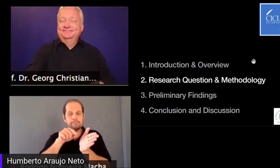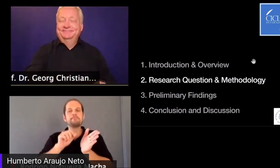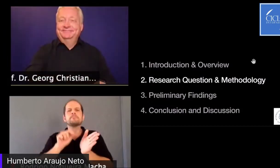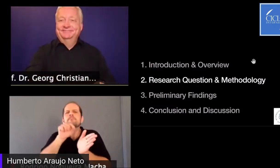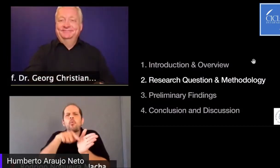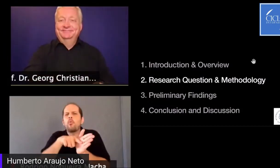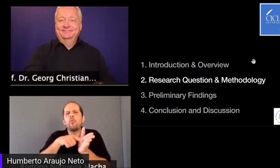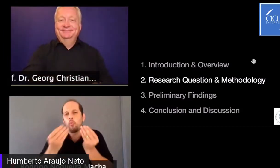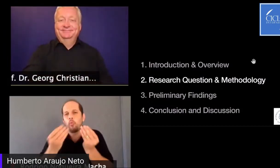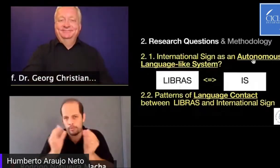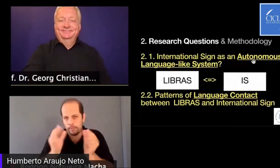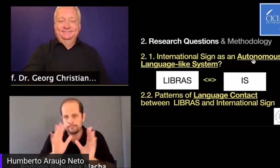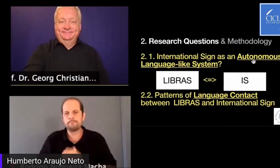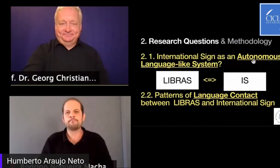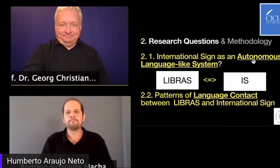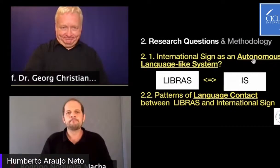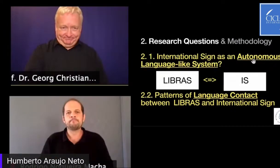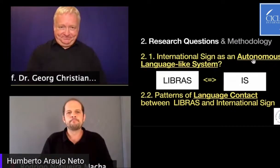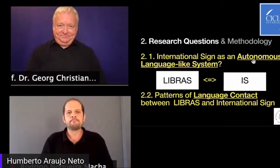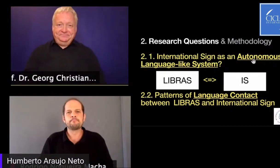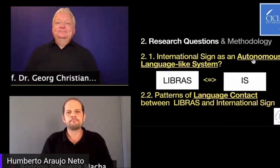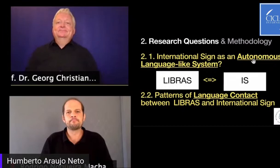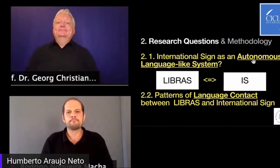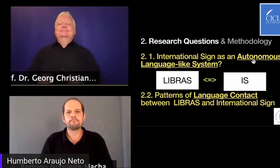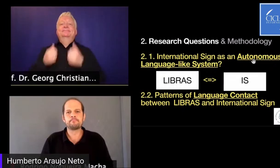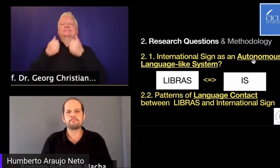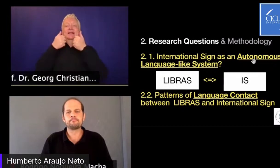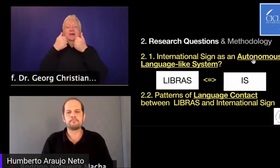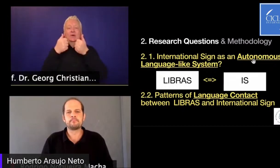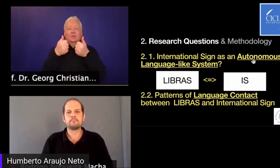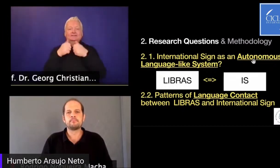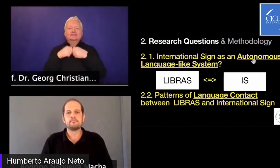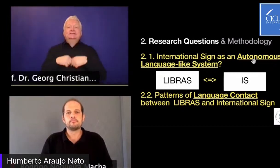metodologia. Que questões foram essas?